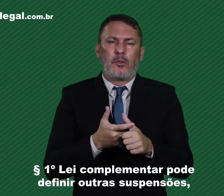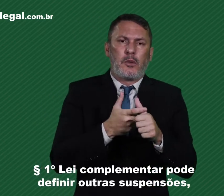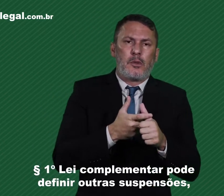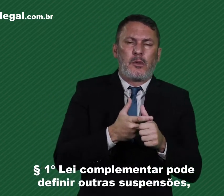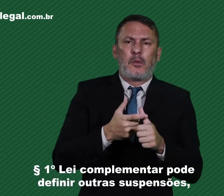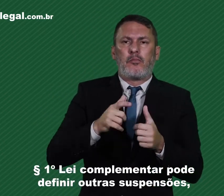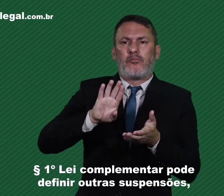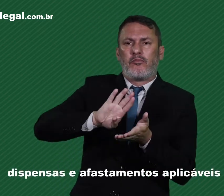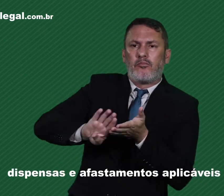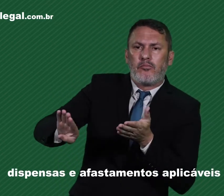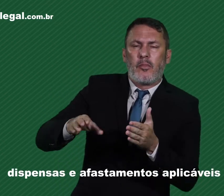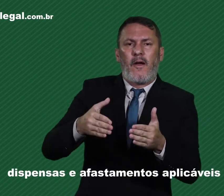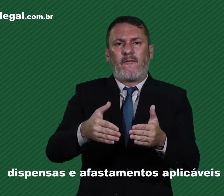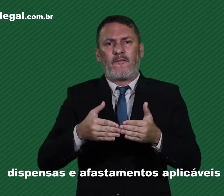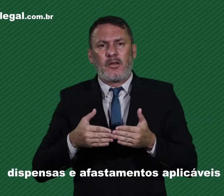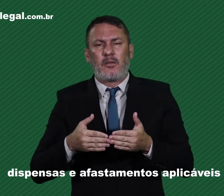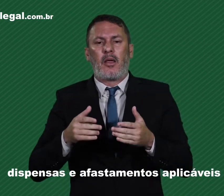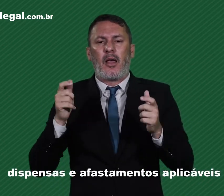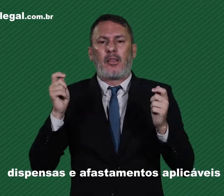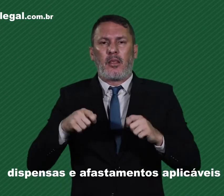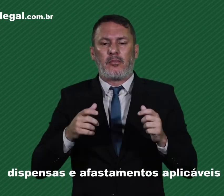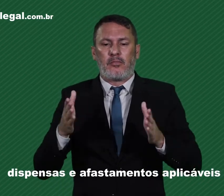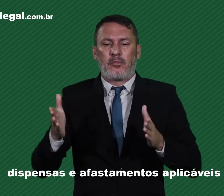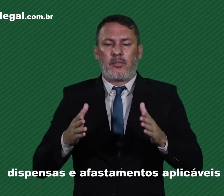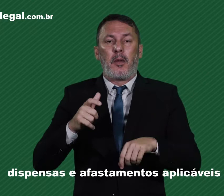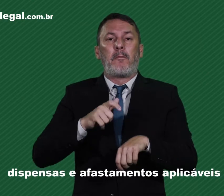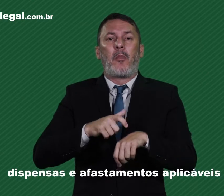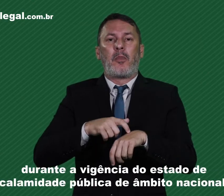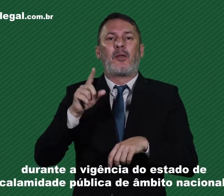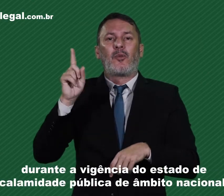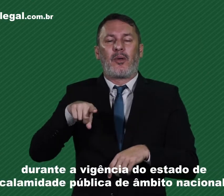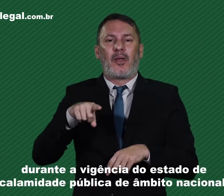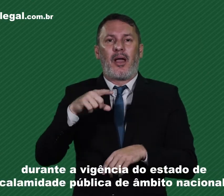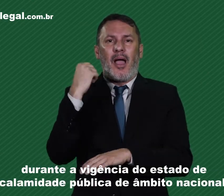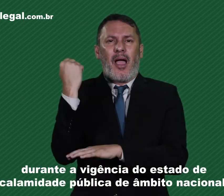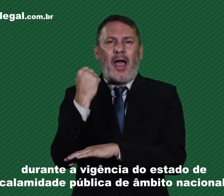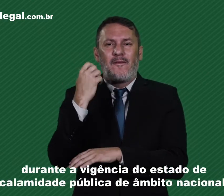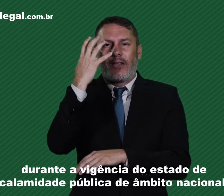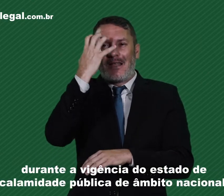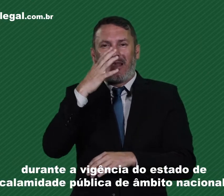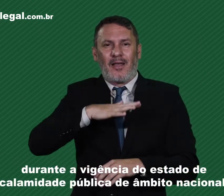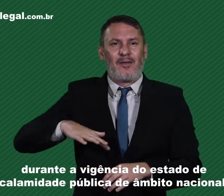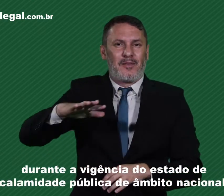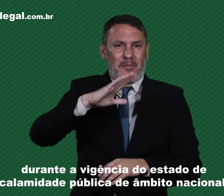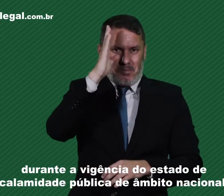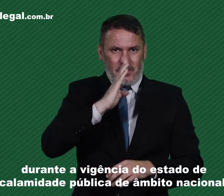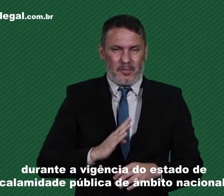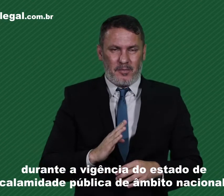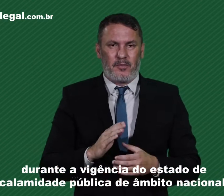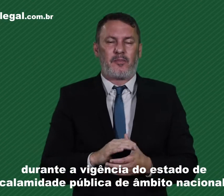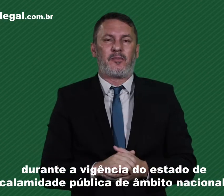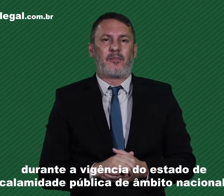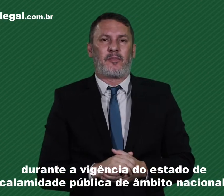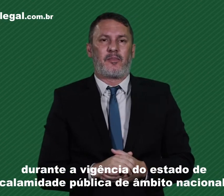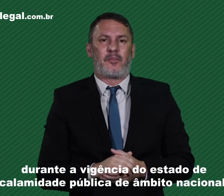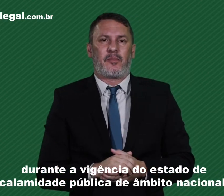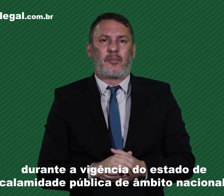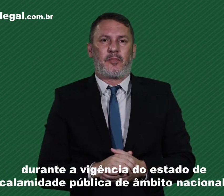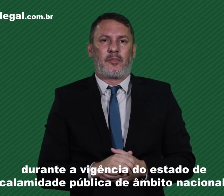outras suas funções dispensas e afastamentos aplicáveis durante a vigência do Estado de calamidade pública de âmbito